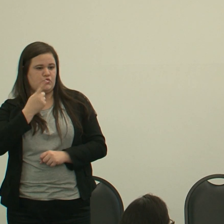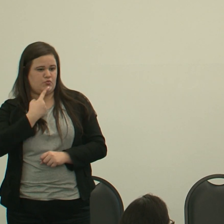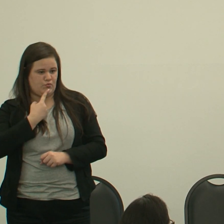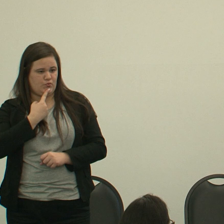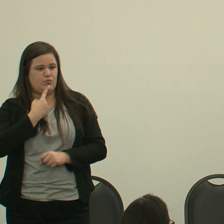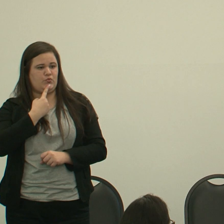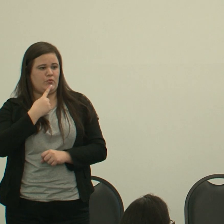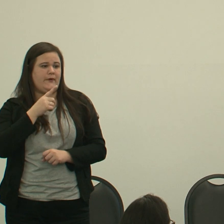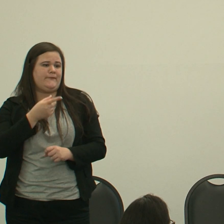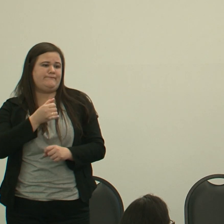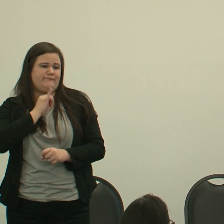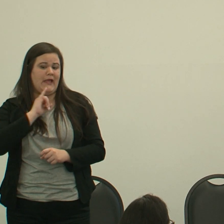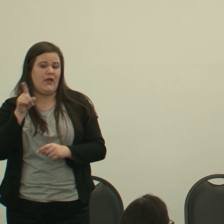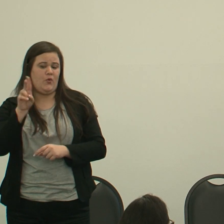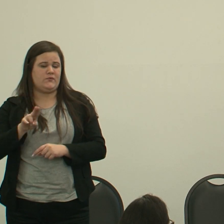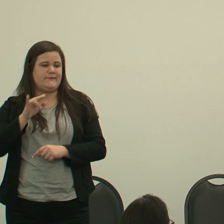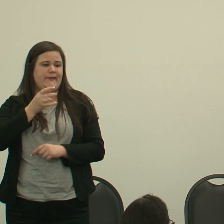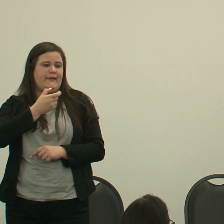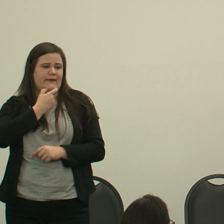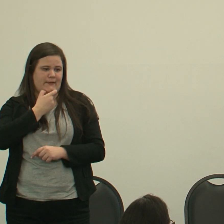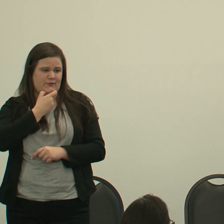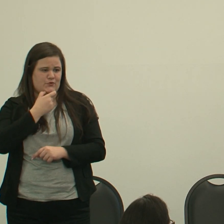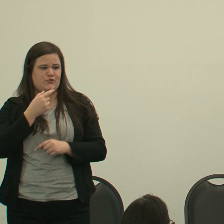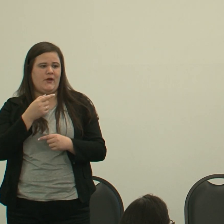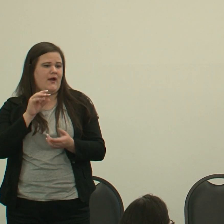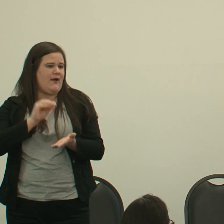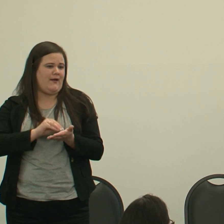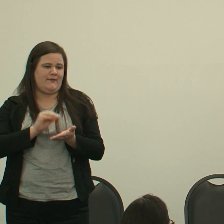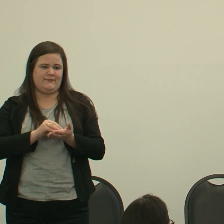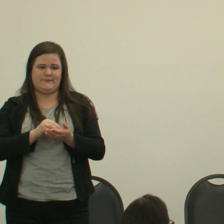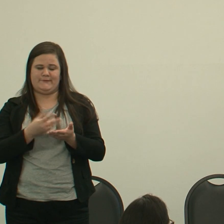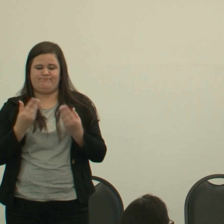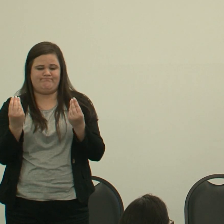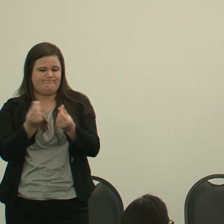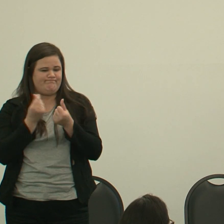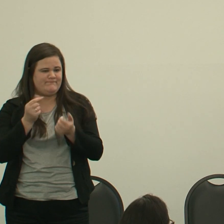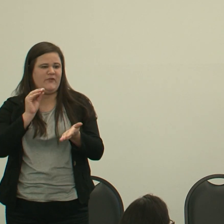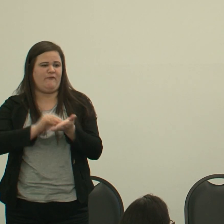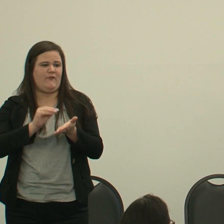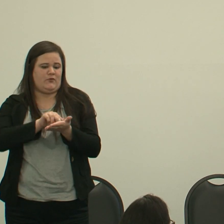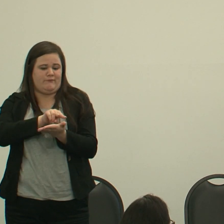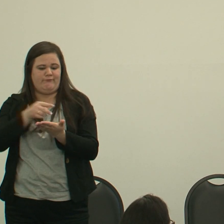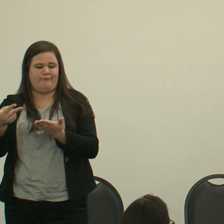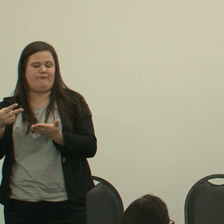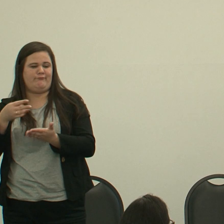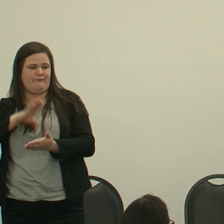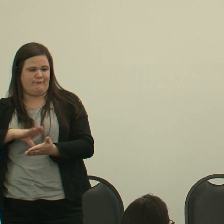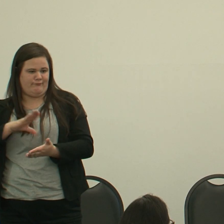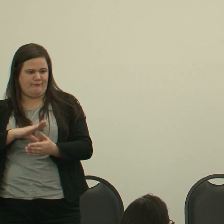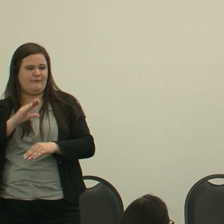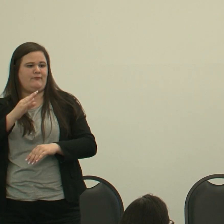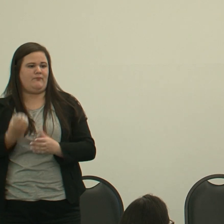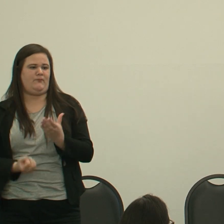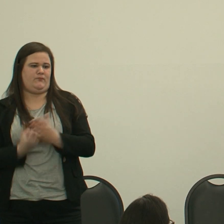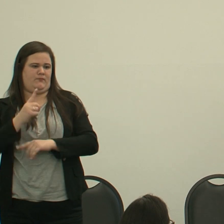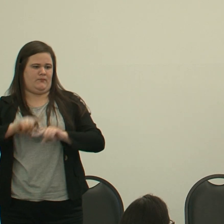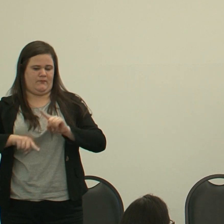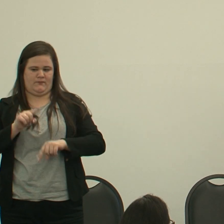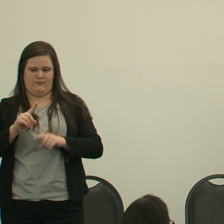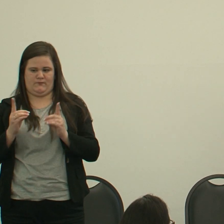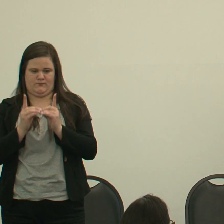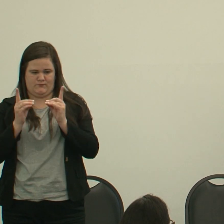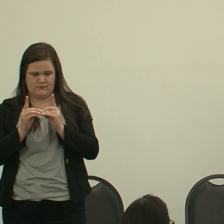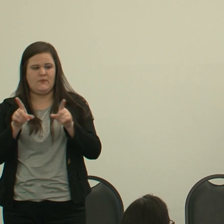um investimento ainda em traduções desse tipo de material para produção de material didático. A gente tem pouco produção,